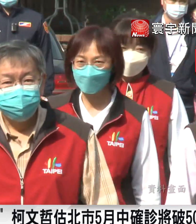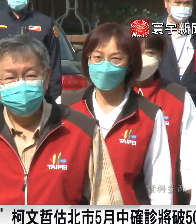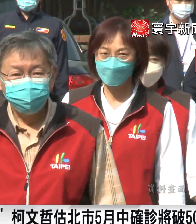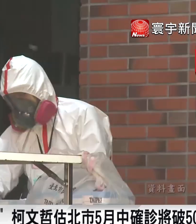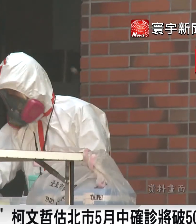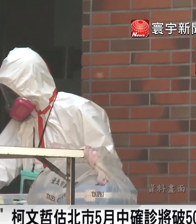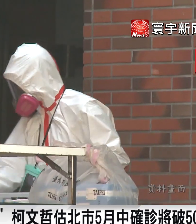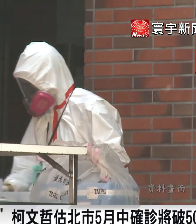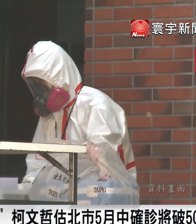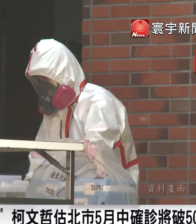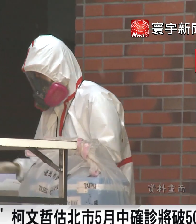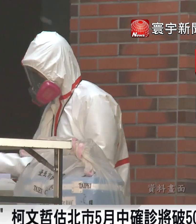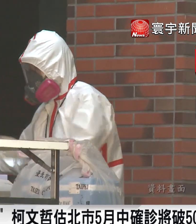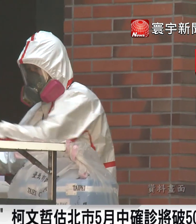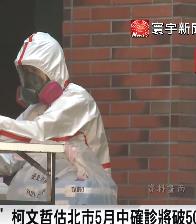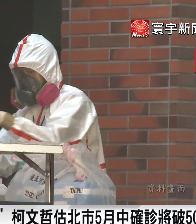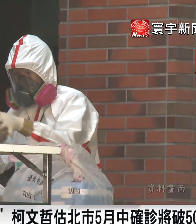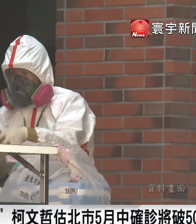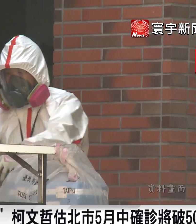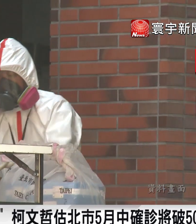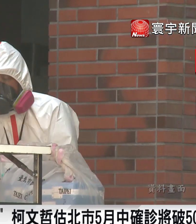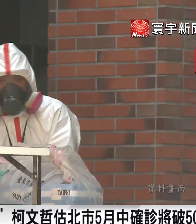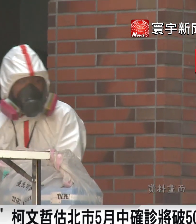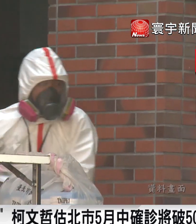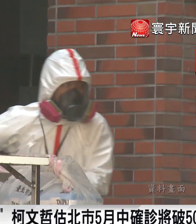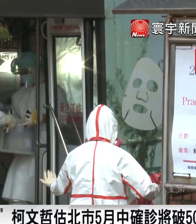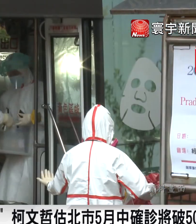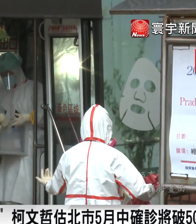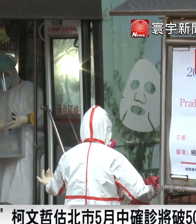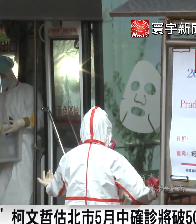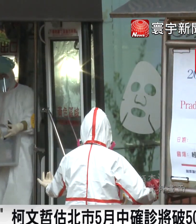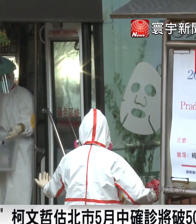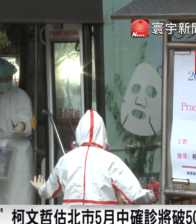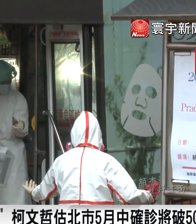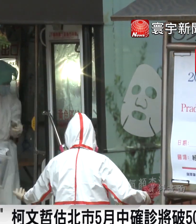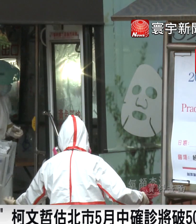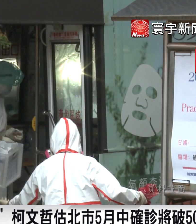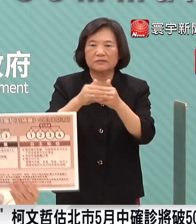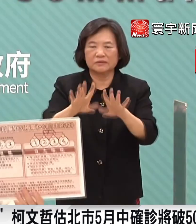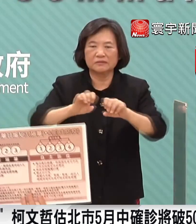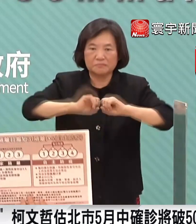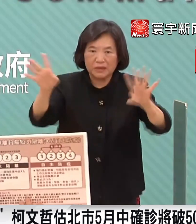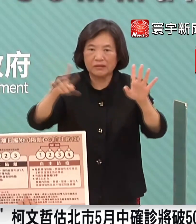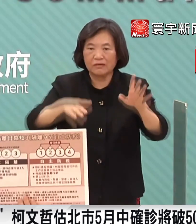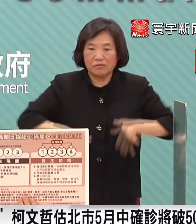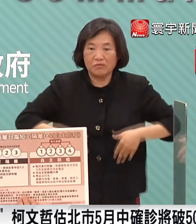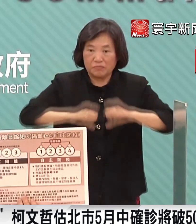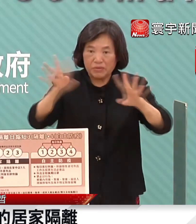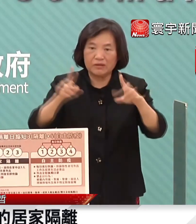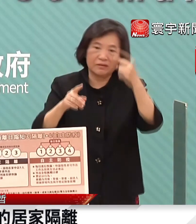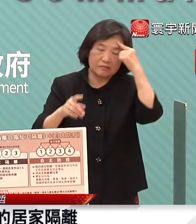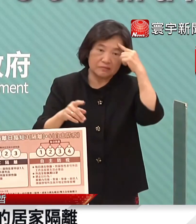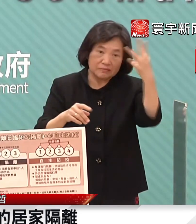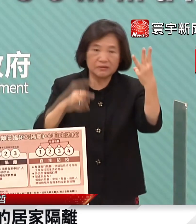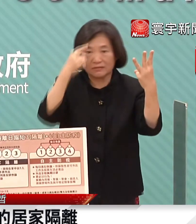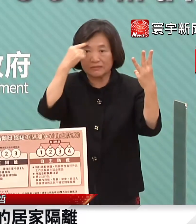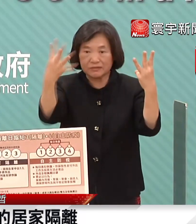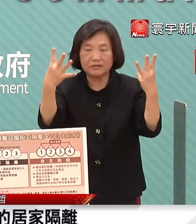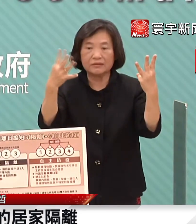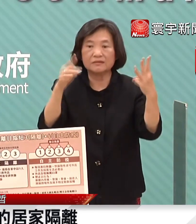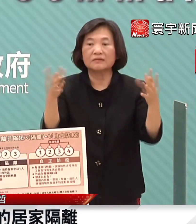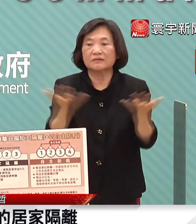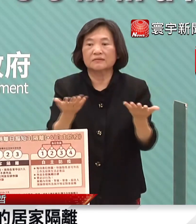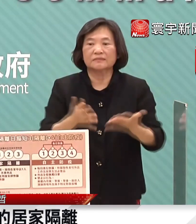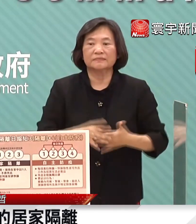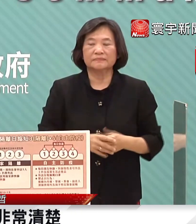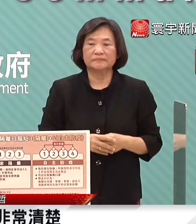染疫。柯文哲更喊话中央3+4新制非长久之计。 中央公布的这个居家隔离，你知